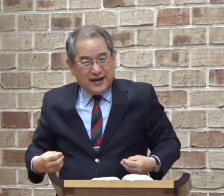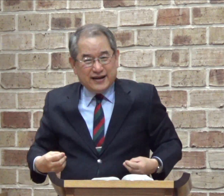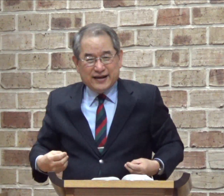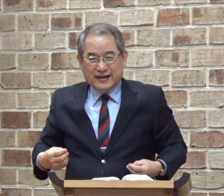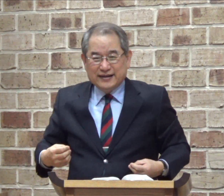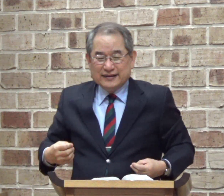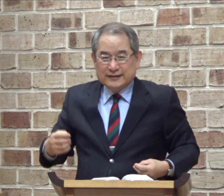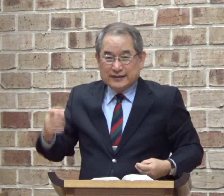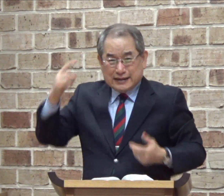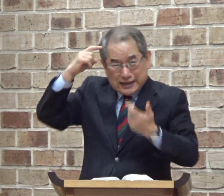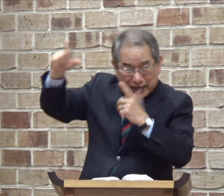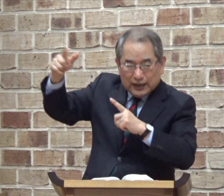순종하여 보냅니다.